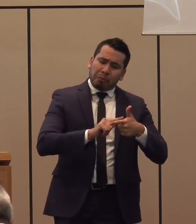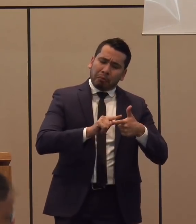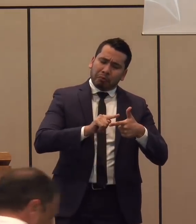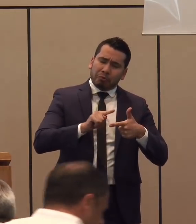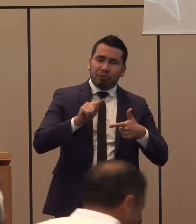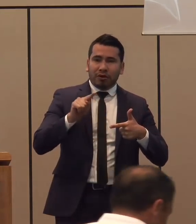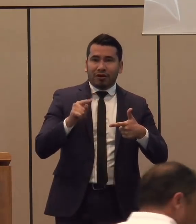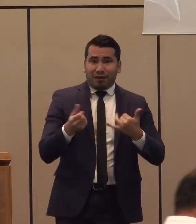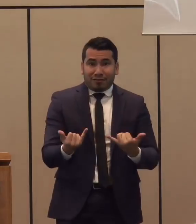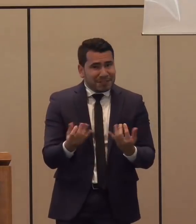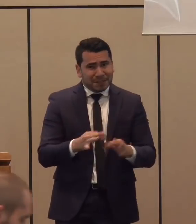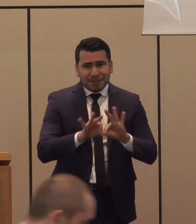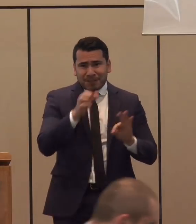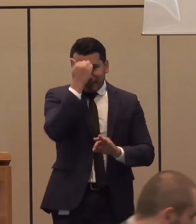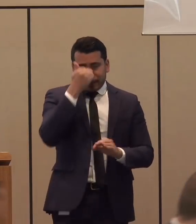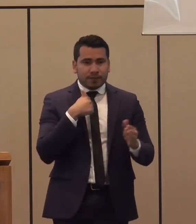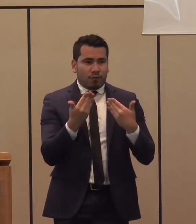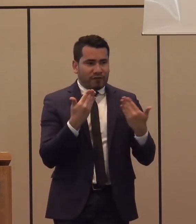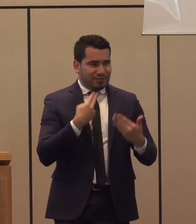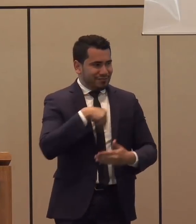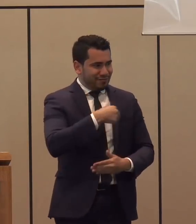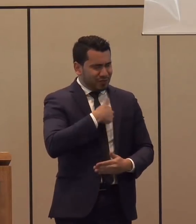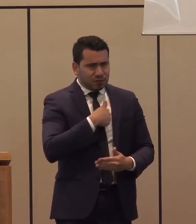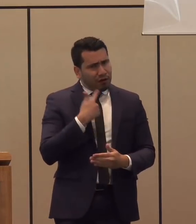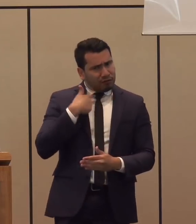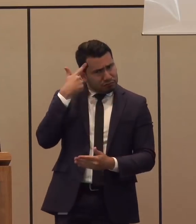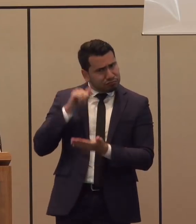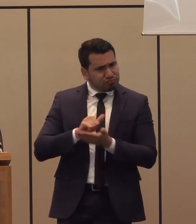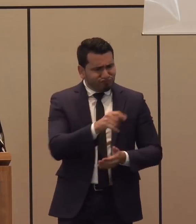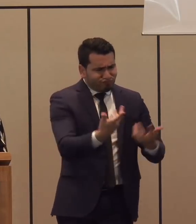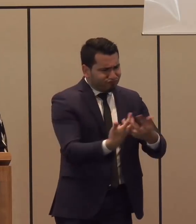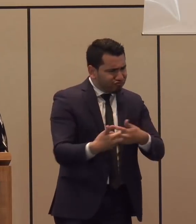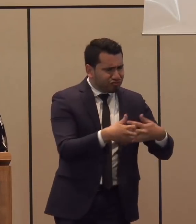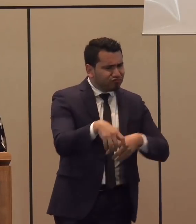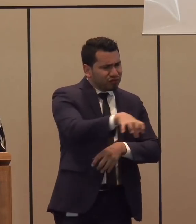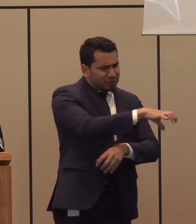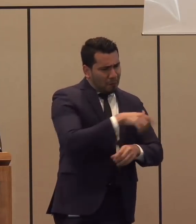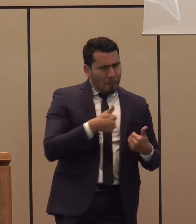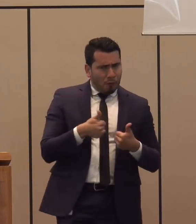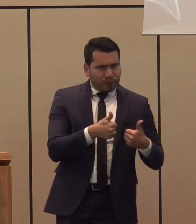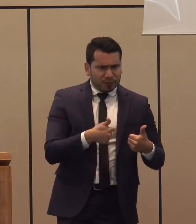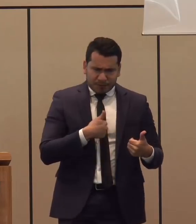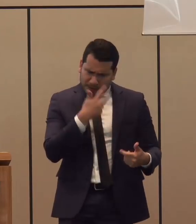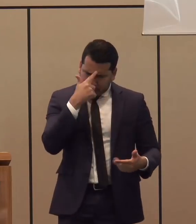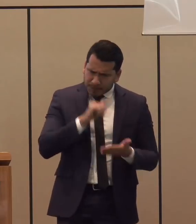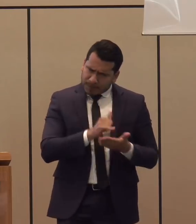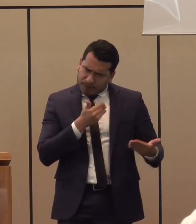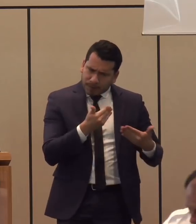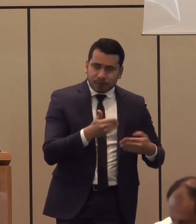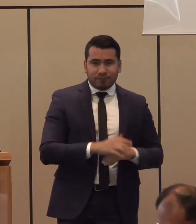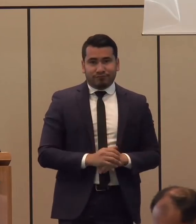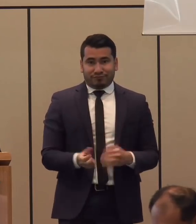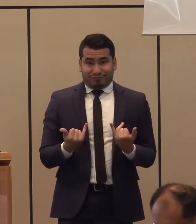y es que creamos en nosotros mismos que creamos en nuestras empresas en estos tres meses que